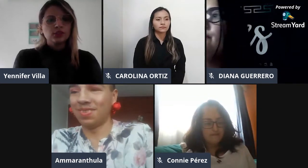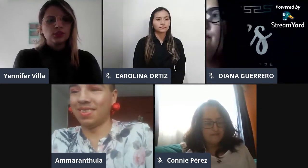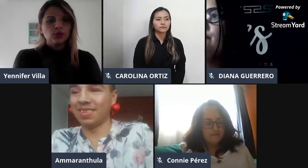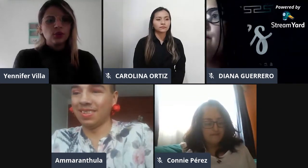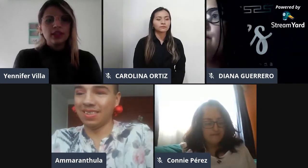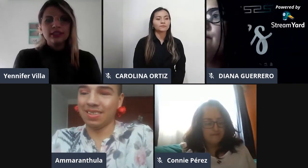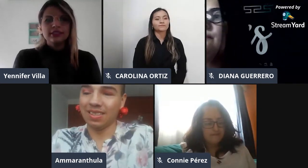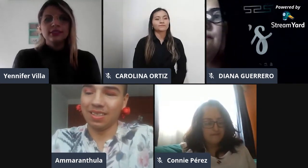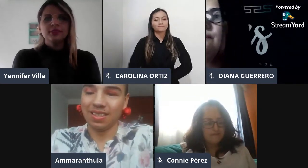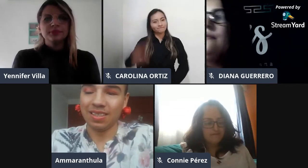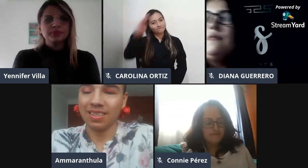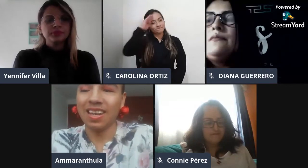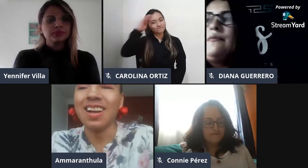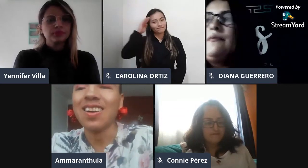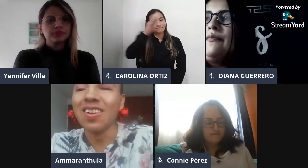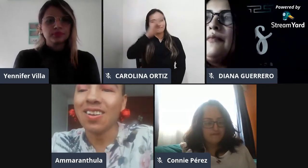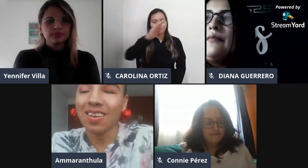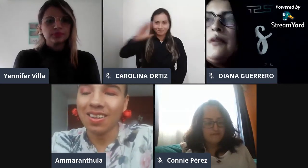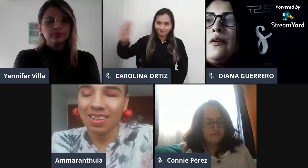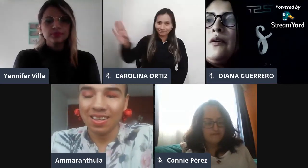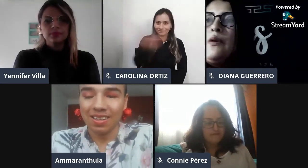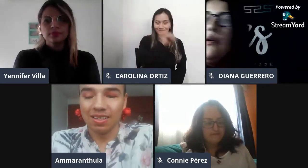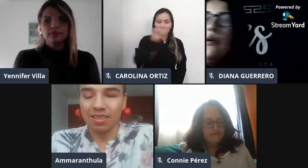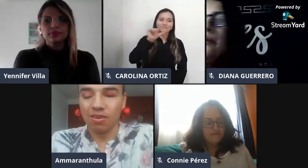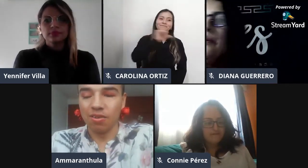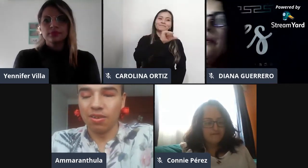Hola a todos y todas.